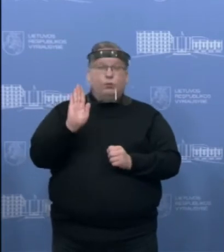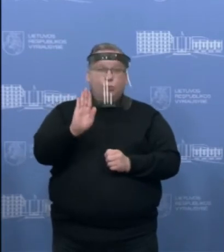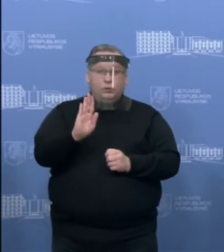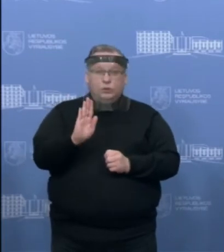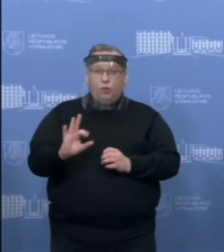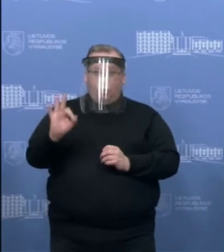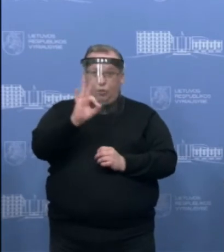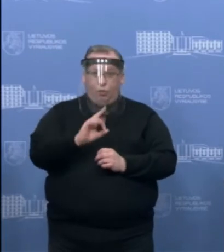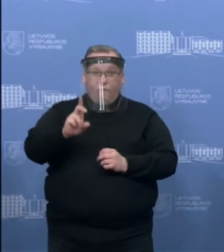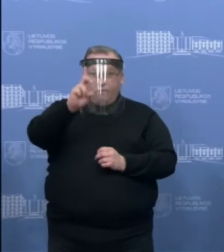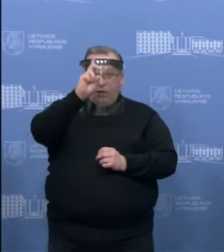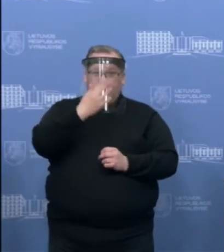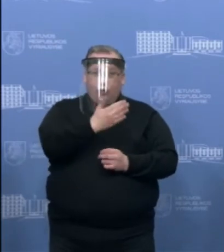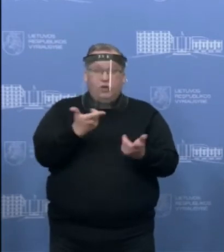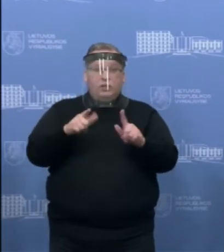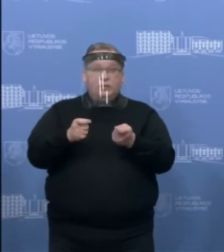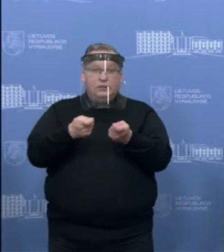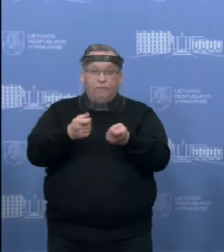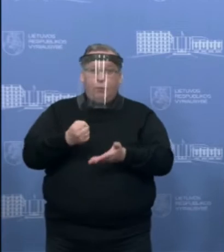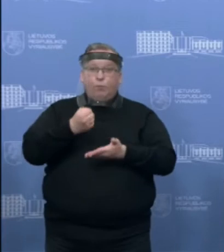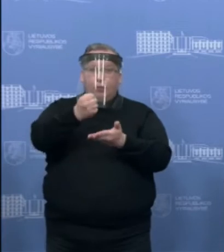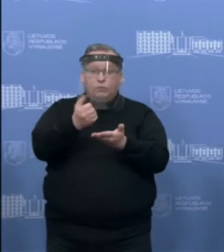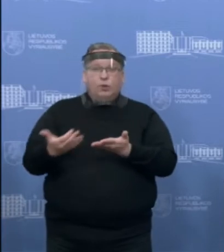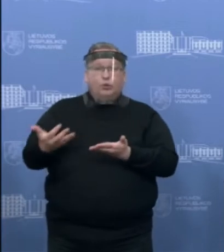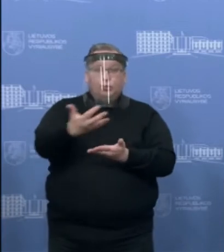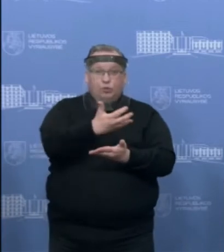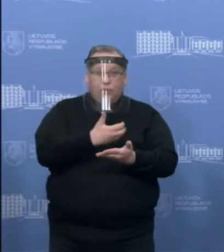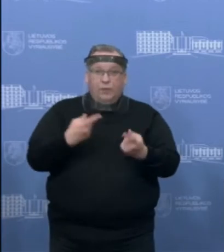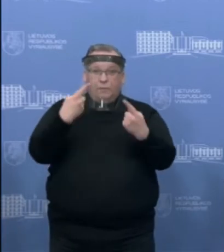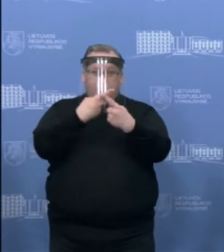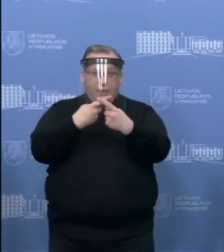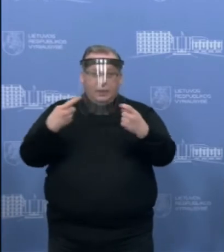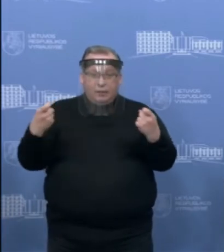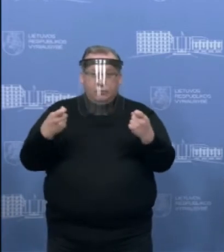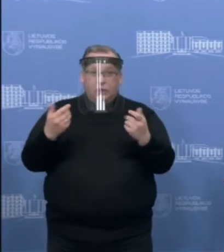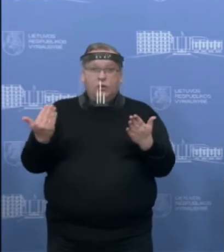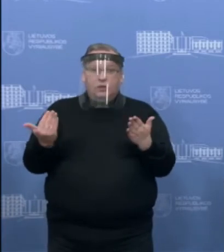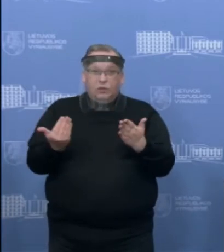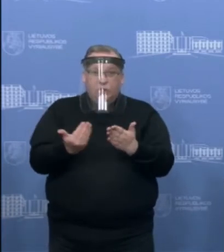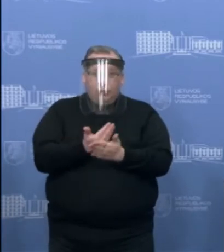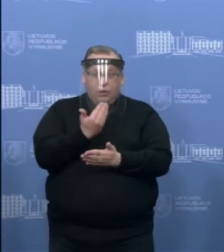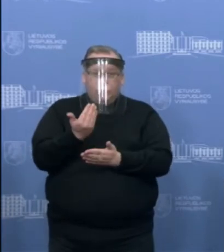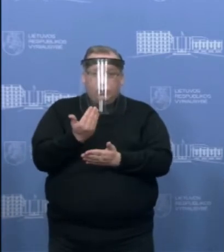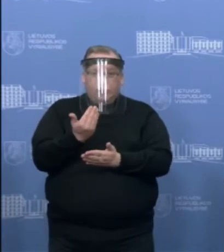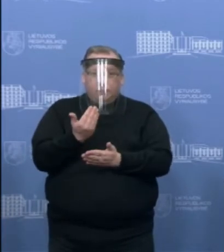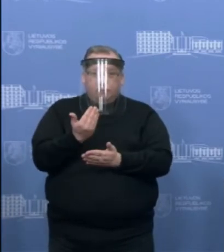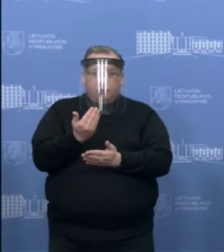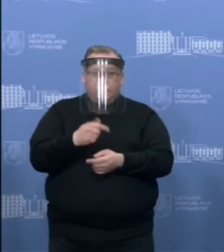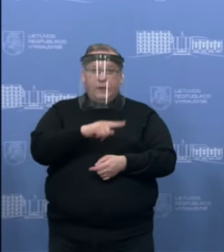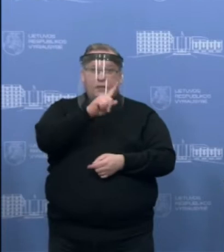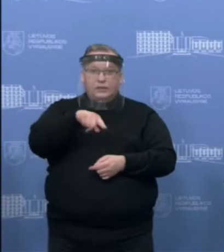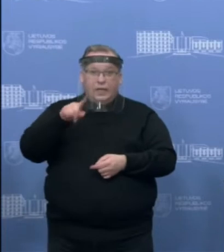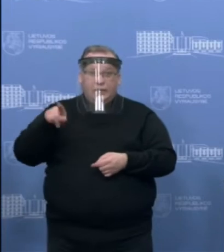kalbant apie valstybės ir savivaldybių biudžetų surinkimus, paskelbsiu naujausią statistiką. Pirmąjį šių